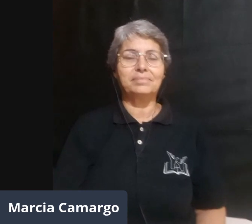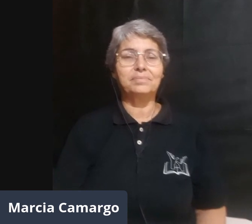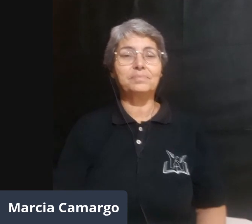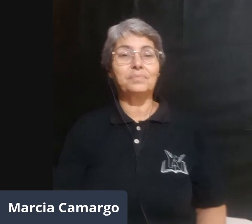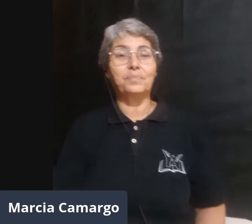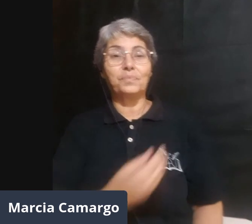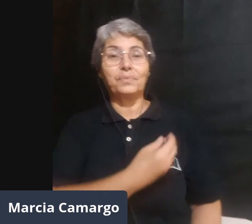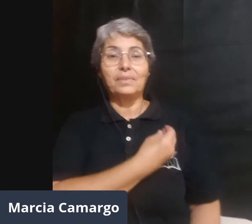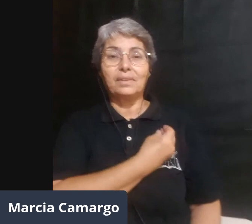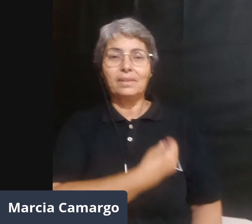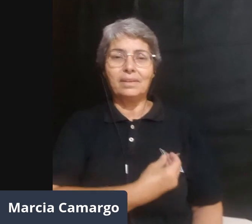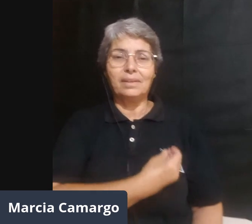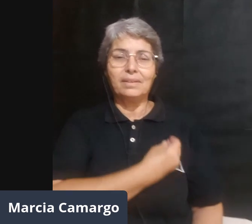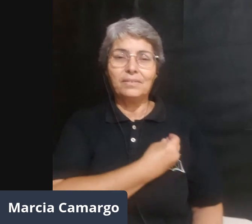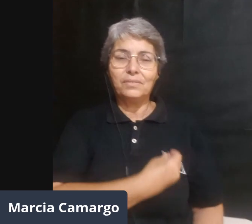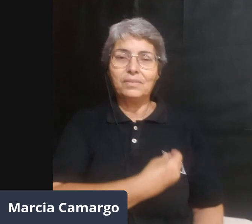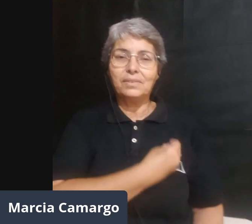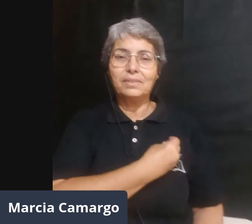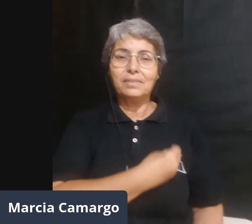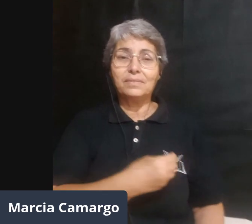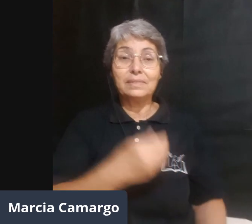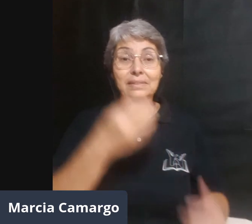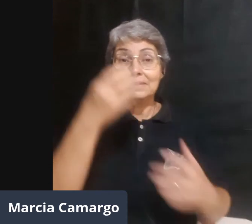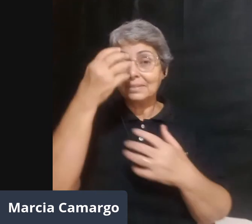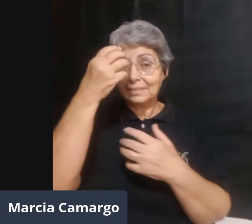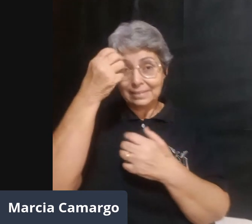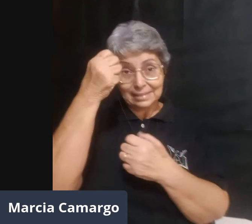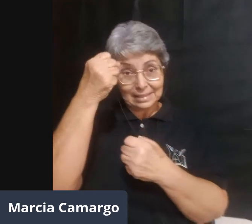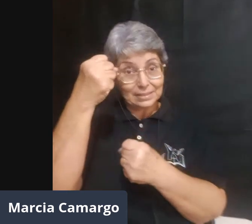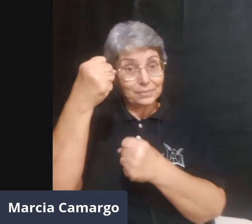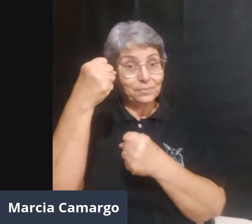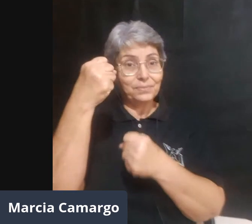Viver a fé de meu